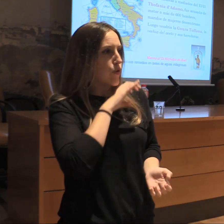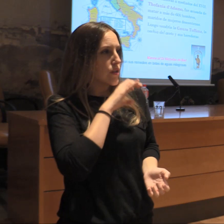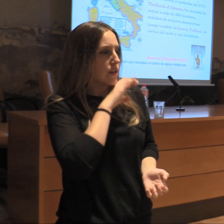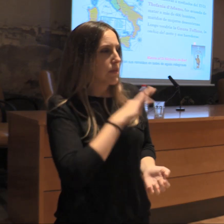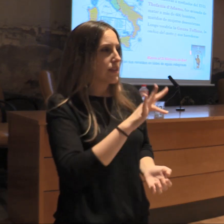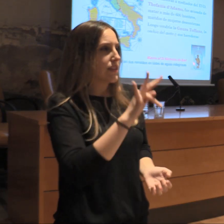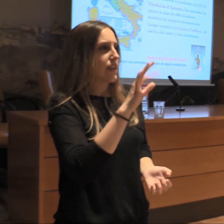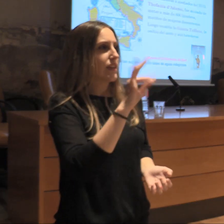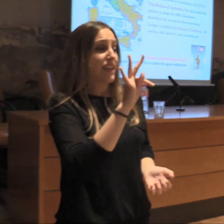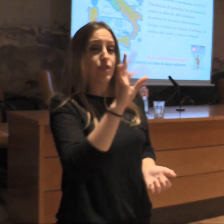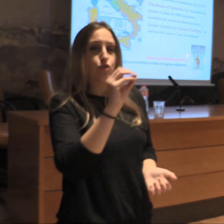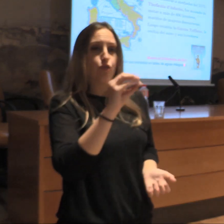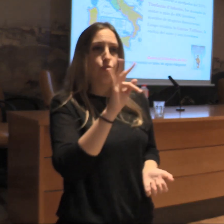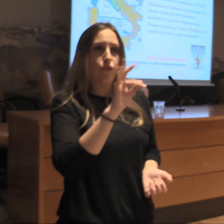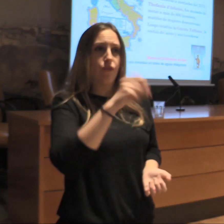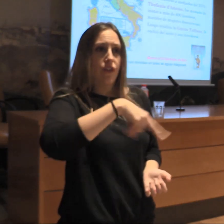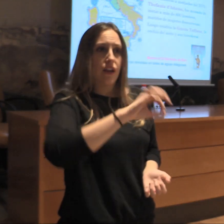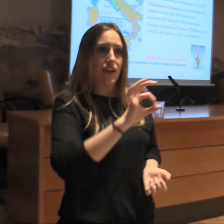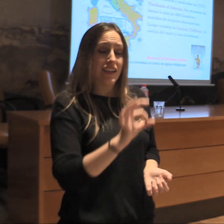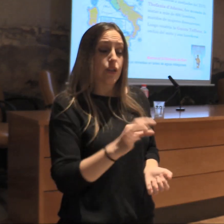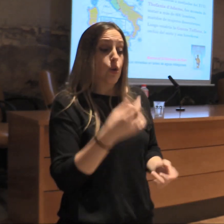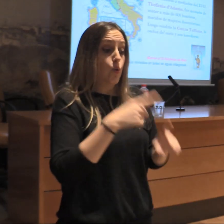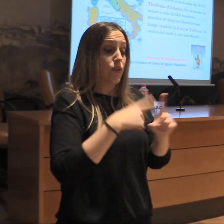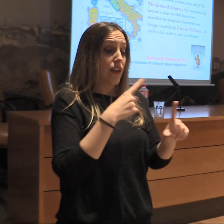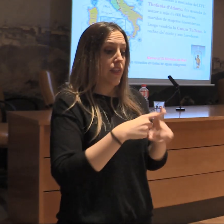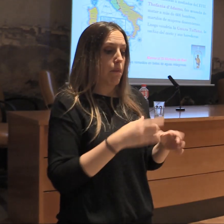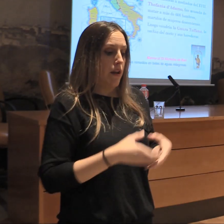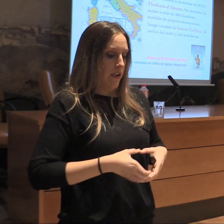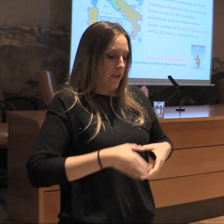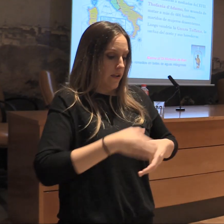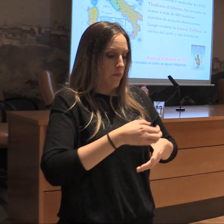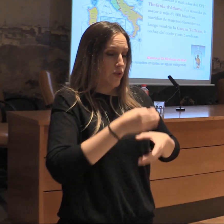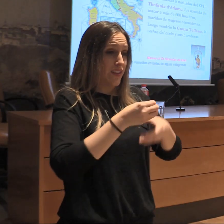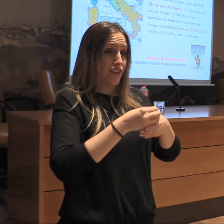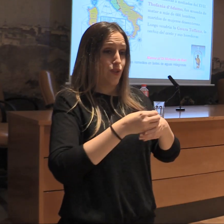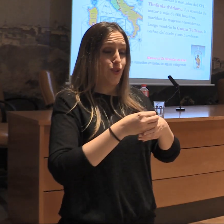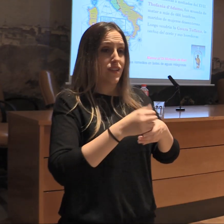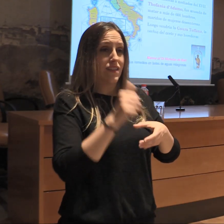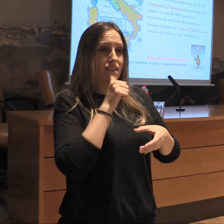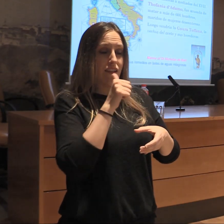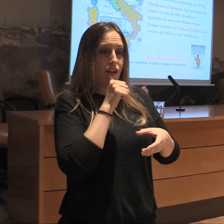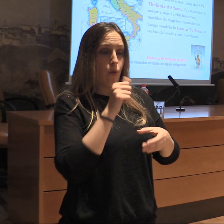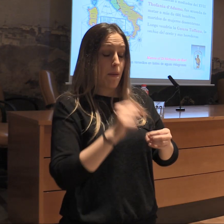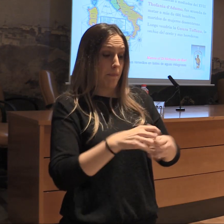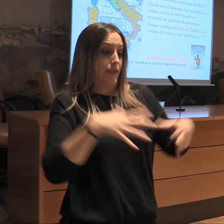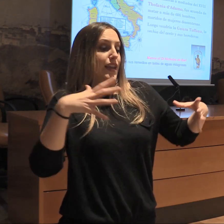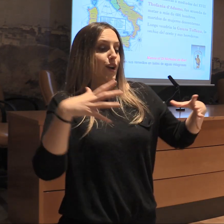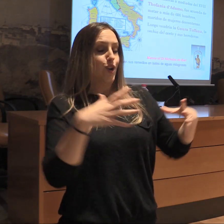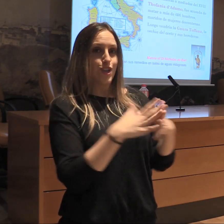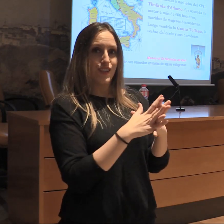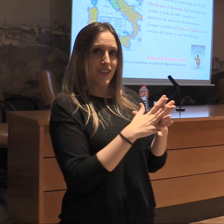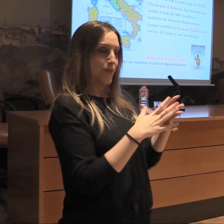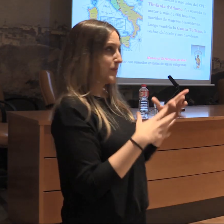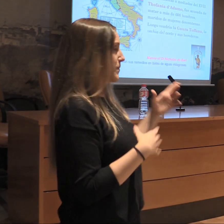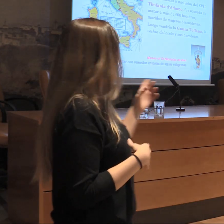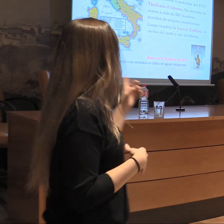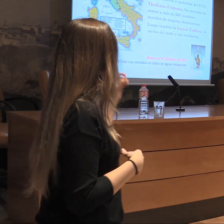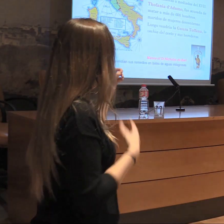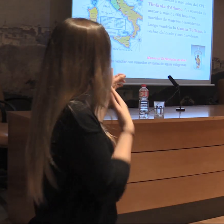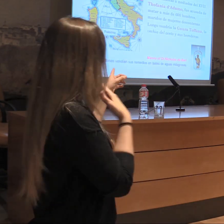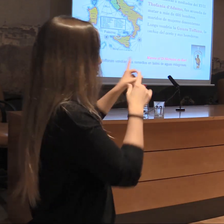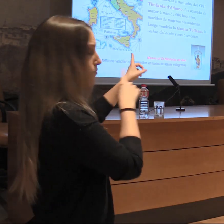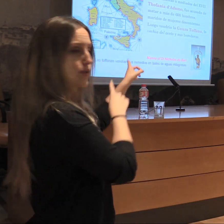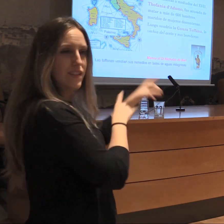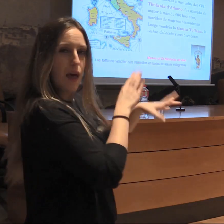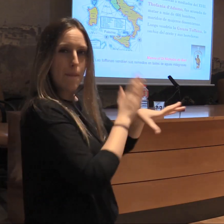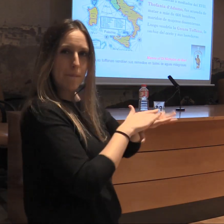tofanas usaban botecitos de agua milagrosa, como esta de San Nicola de Bari,